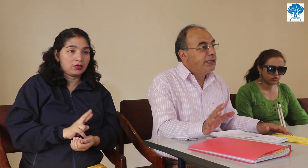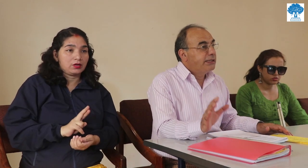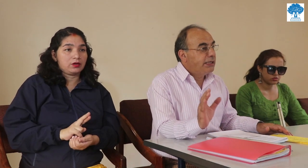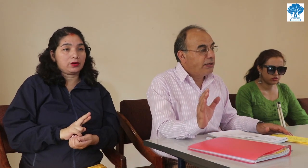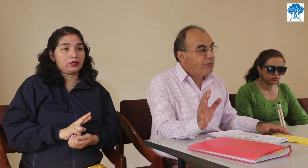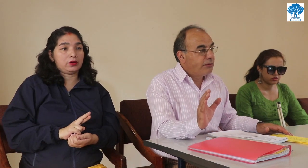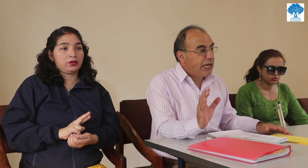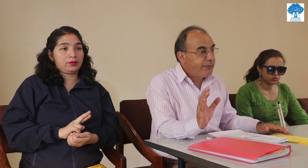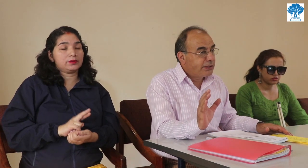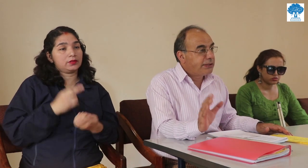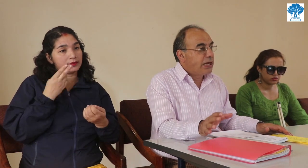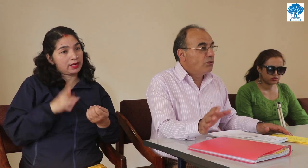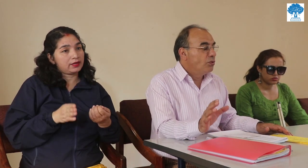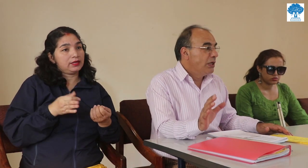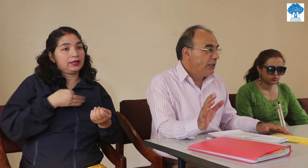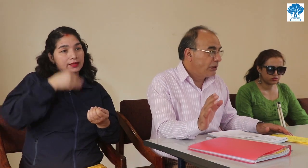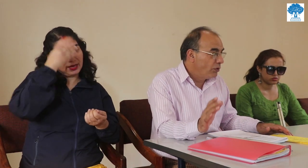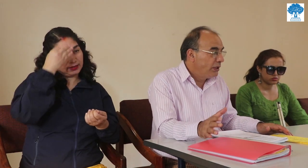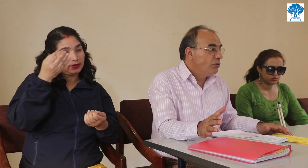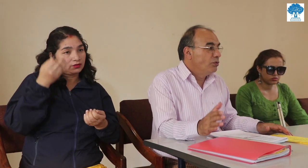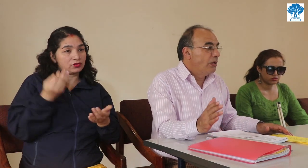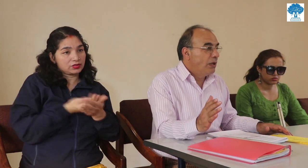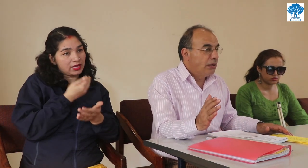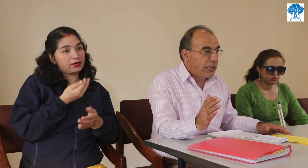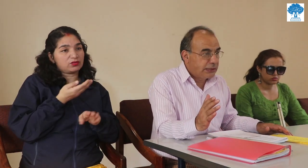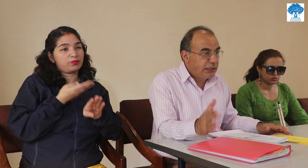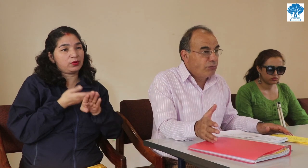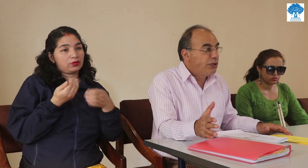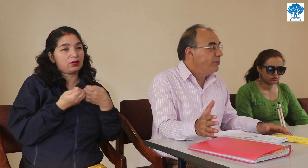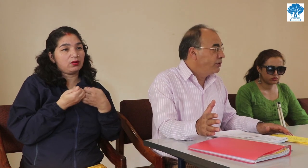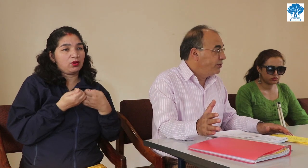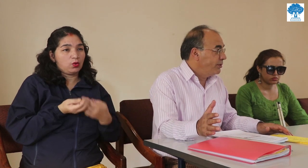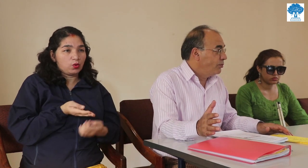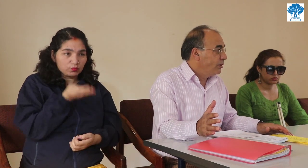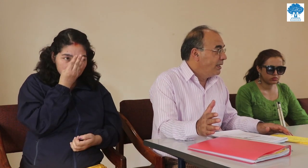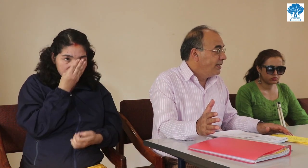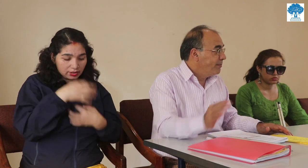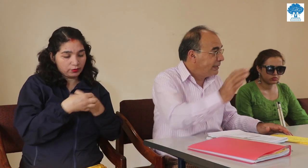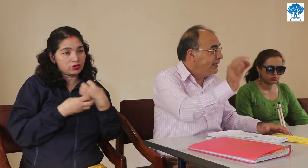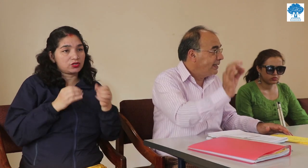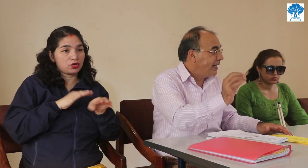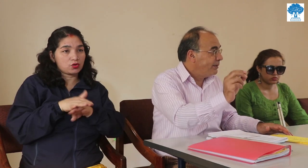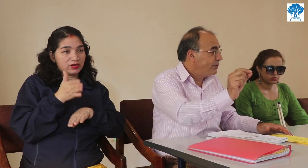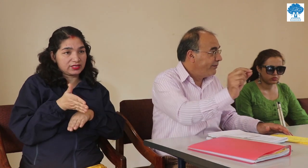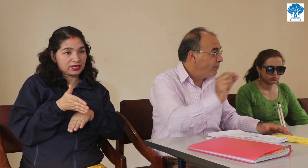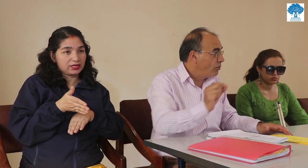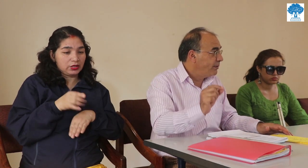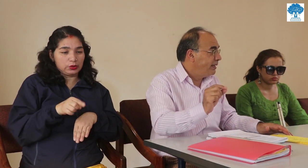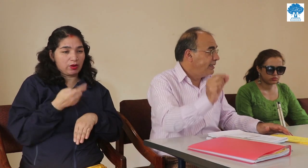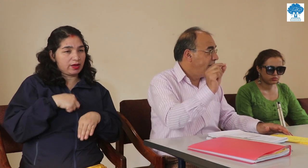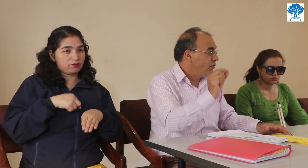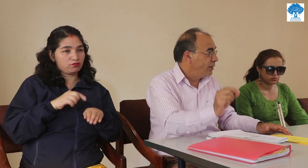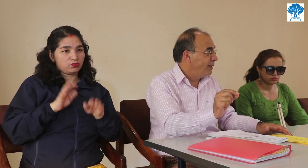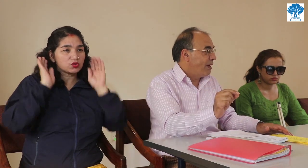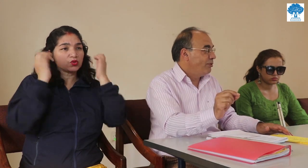रिजर्भेसन राख्ने चाहिँ अब धार्मिक संस्थाहरू क्याथोलिकहरू खास गरी मुस्लिम कन्ट्रिजहरूले मात्रै चाहिँ हामी यो सेफ एबोर्सन